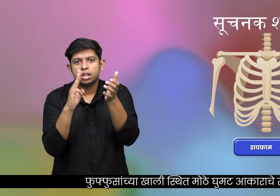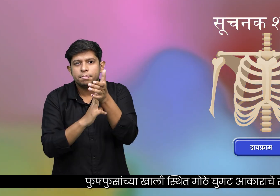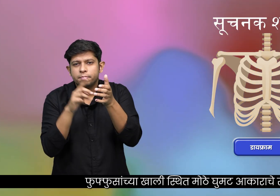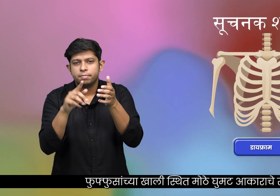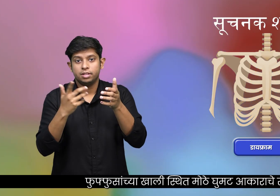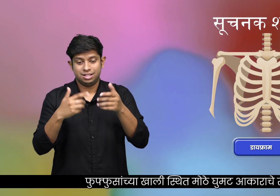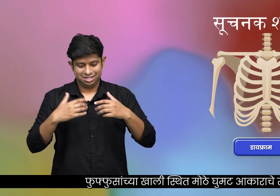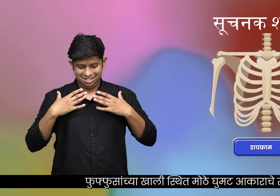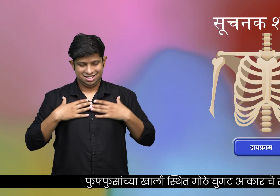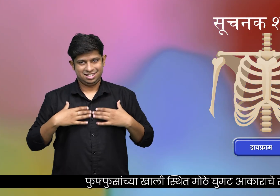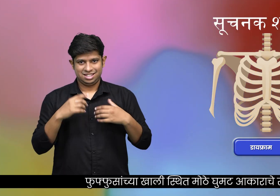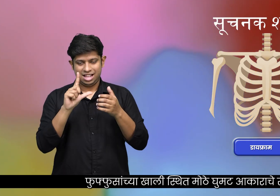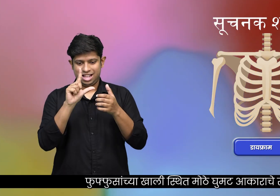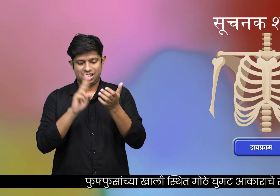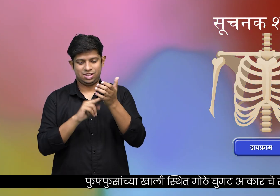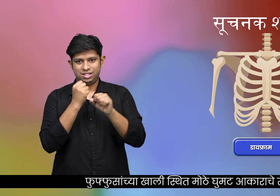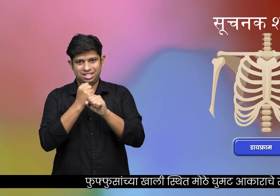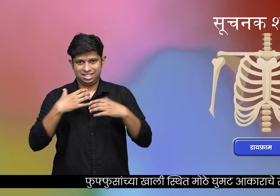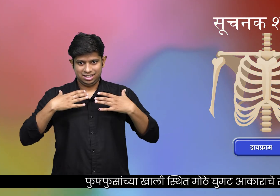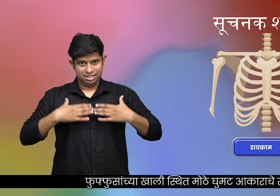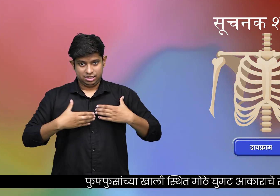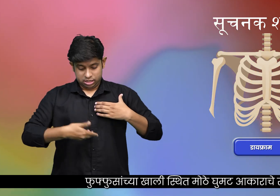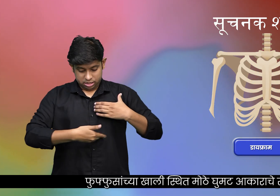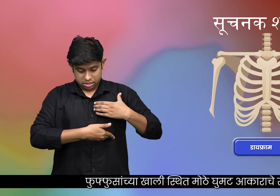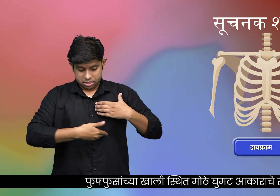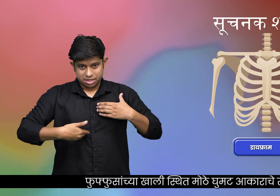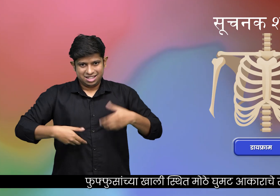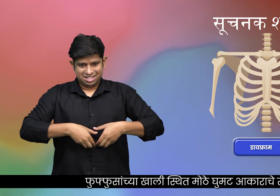फुफ्फुसांच्या खाली स्थितीत मोठे घुमट आणि आकाराचे सप्तायू.